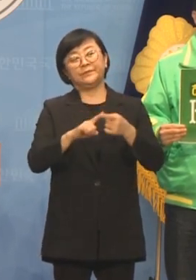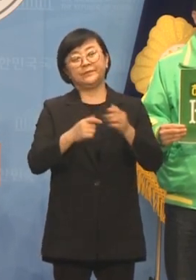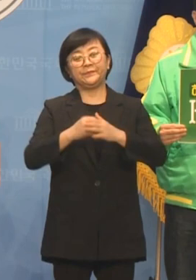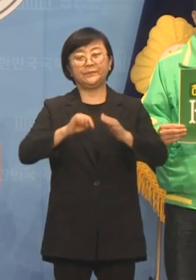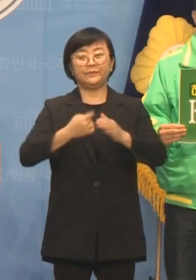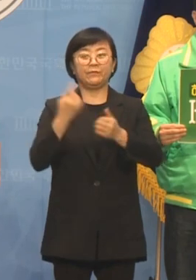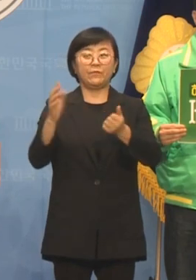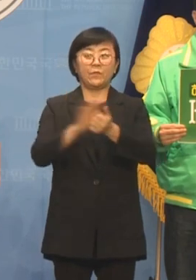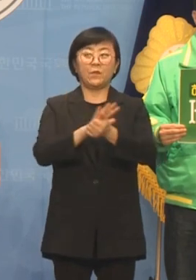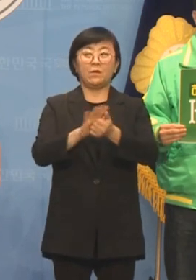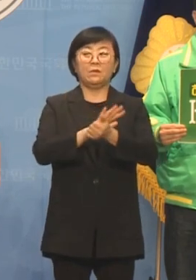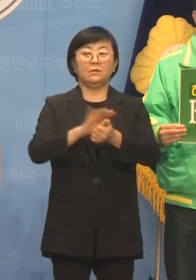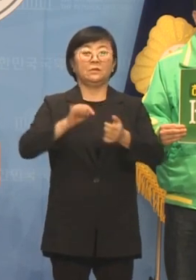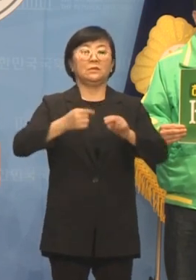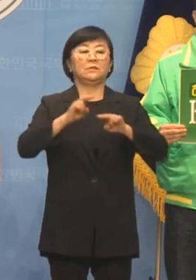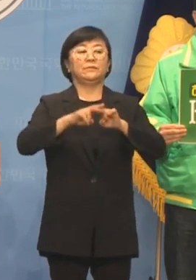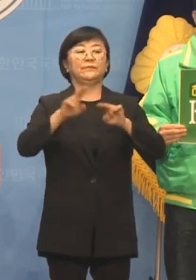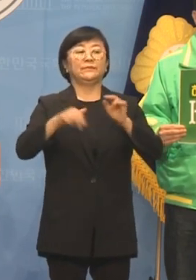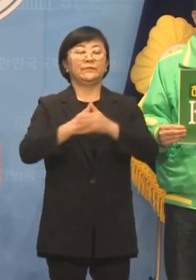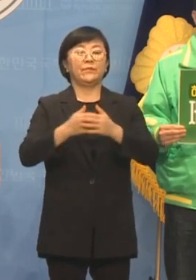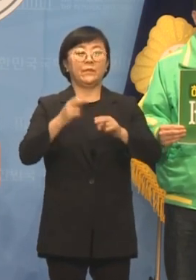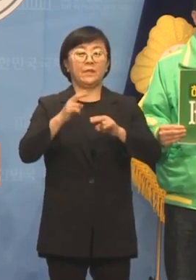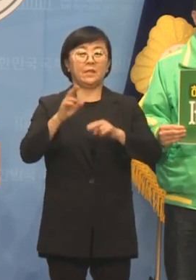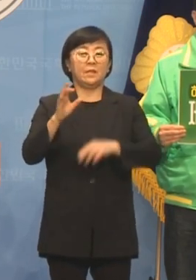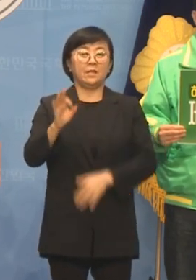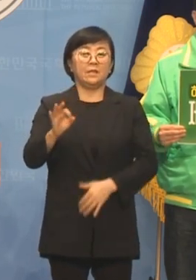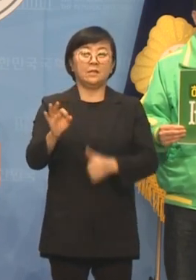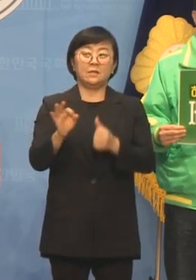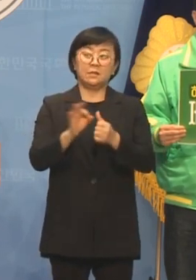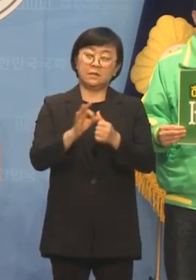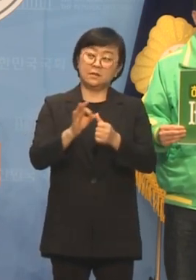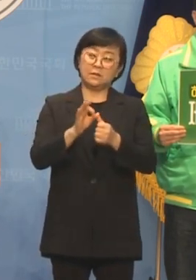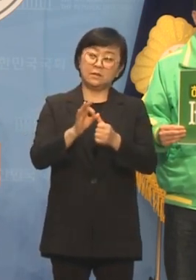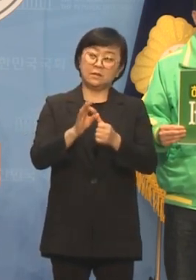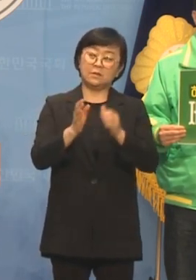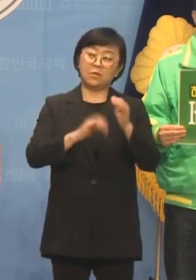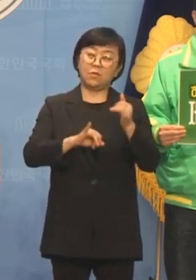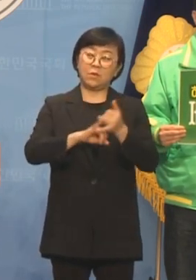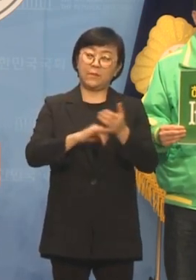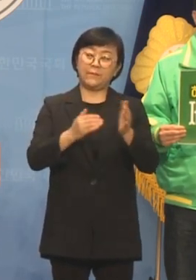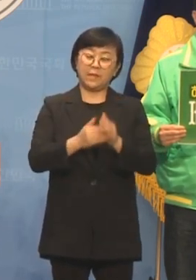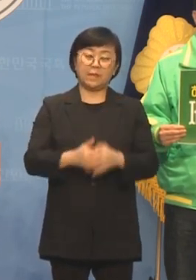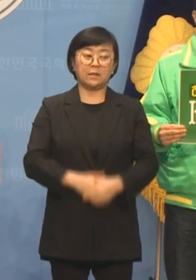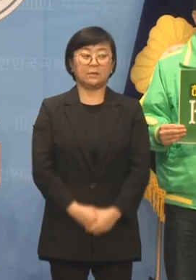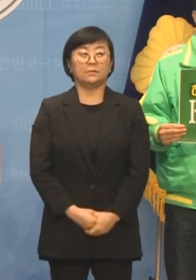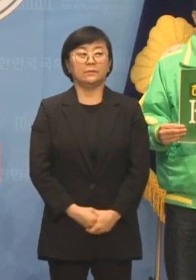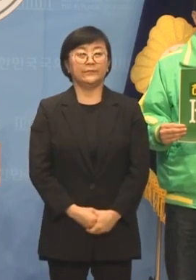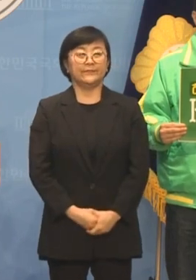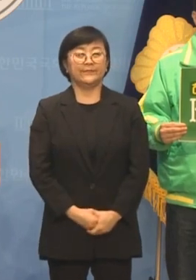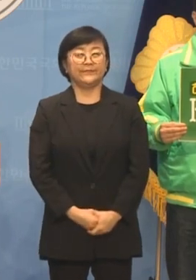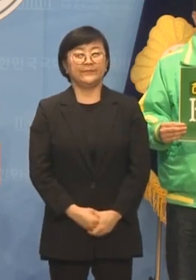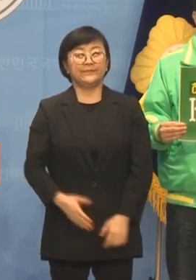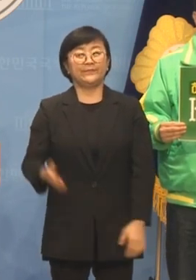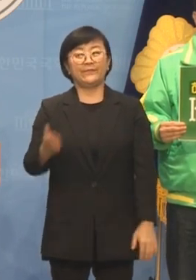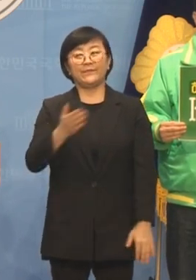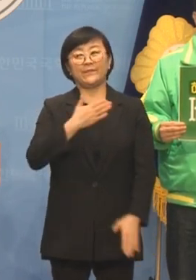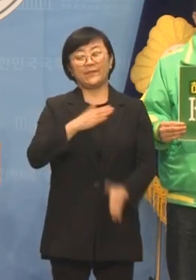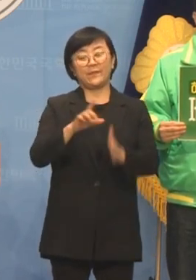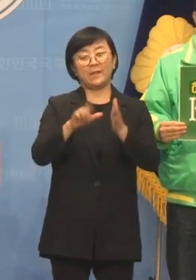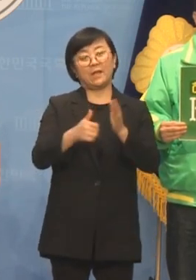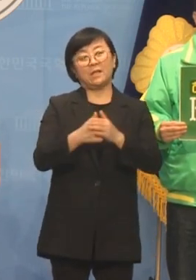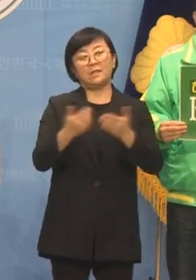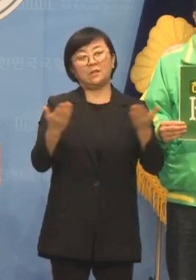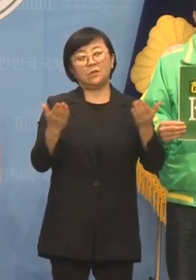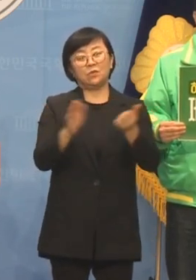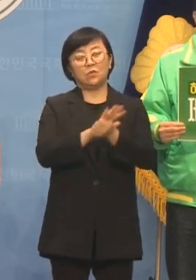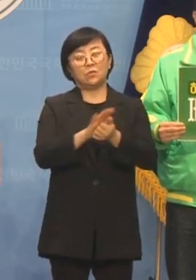시간을 위해 자발적 퇴직자들에게 실업 구별을 제공하는 공약으로 이미 발표를 했습니다 또한네 시간은 모든 돌봄 노동